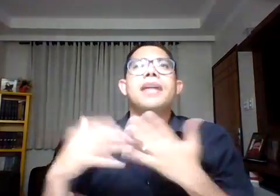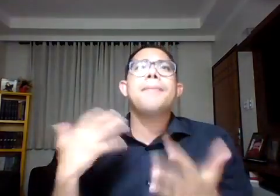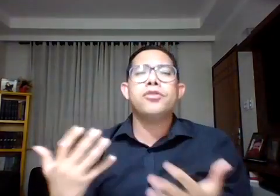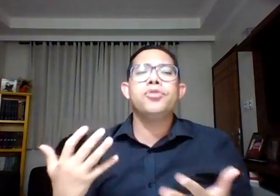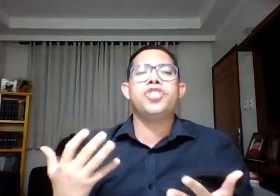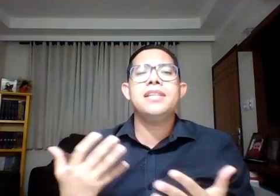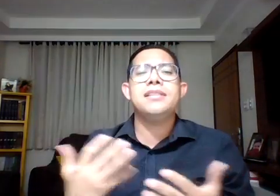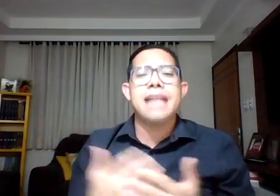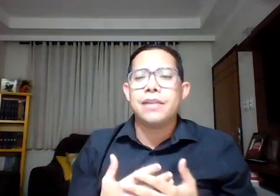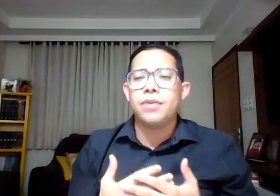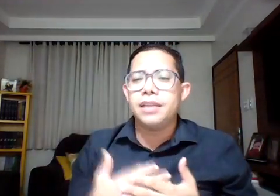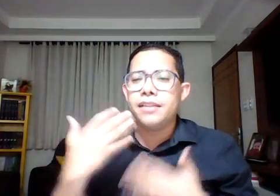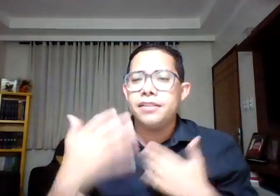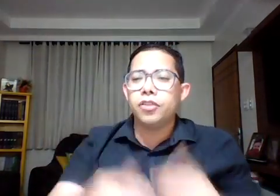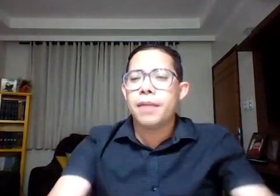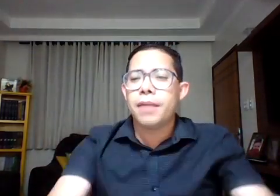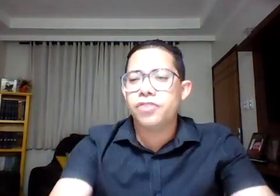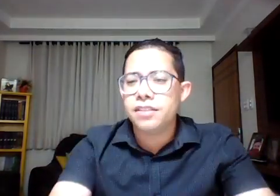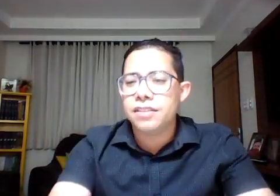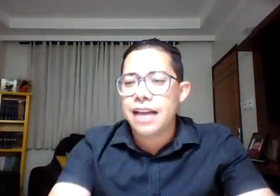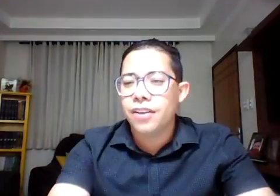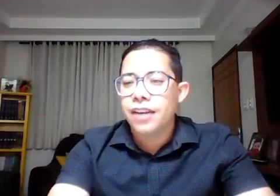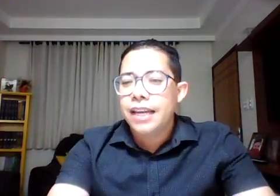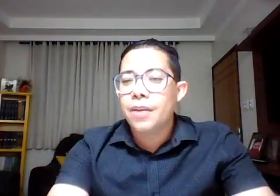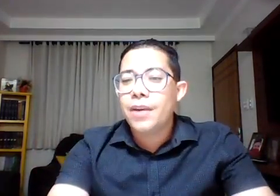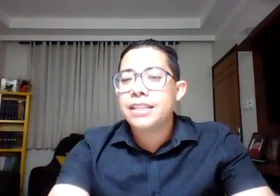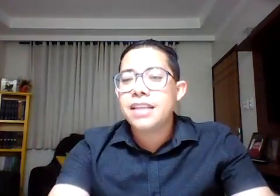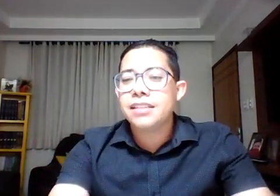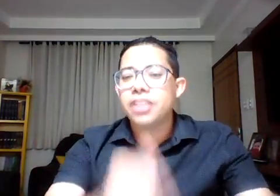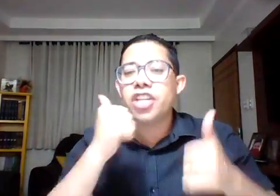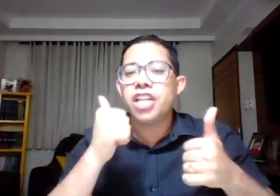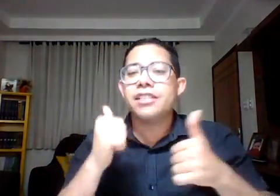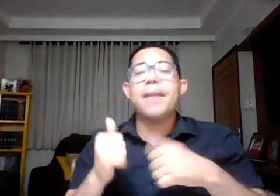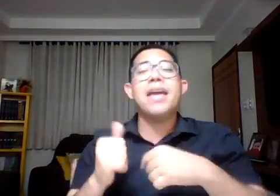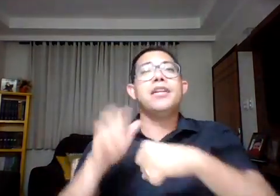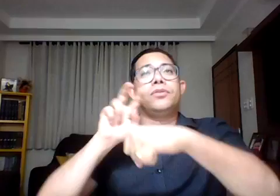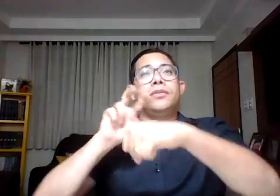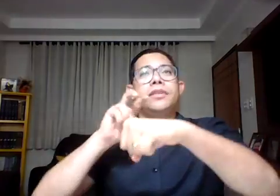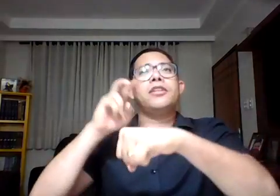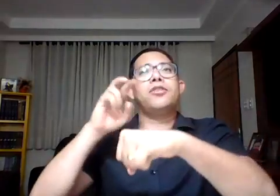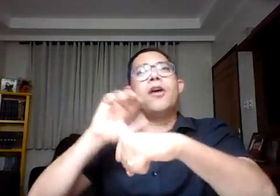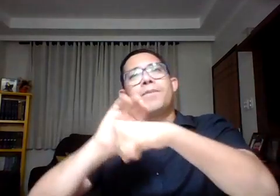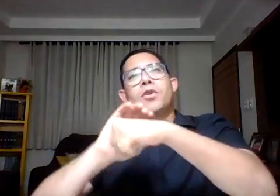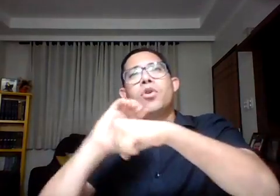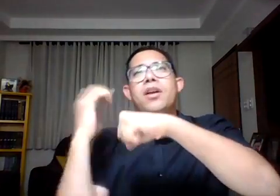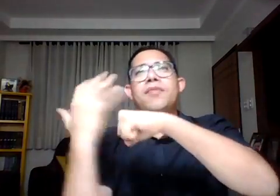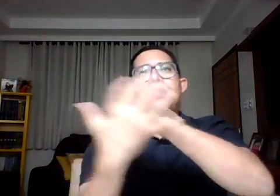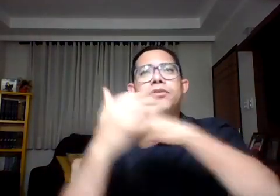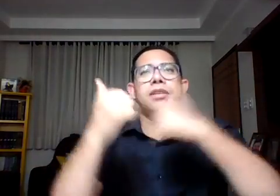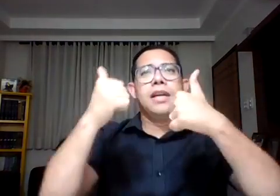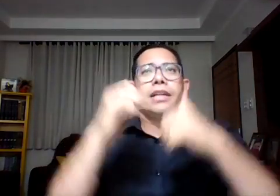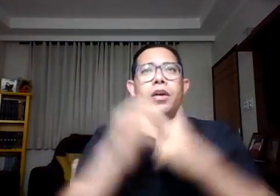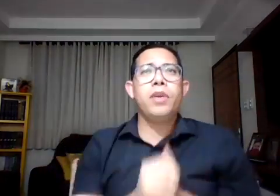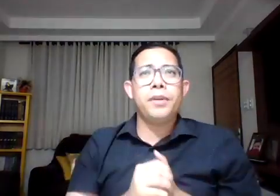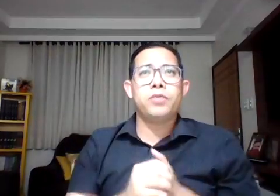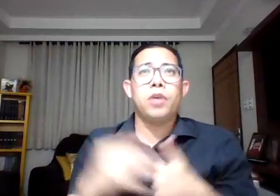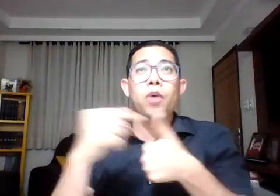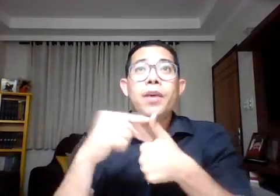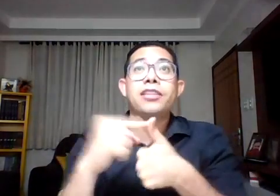mais utilizado, aí tem sido mais utilizado. Então é interessante a gente saber isso, certo? Ó, coronavírus. Tranquilo, pessoal? Então esse é o